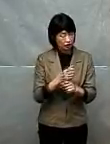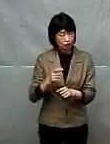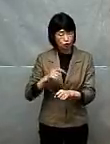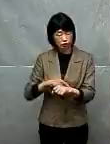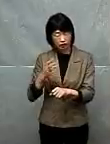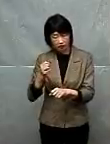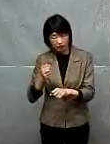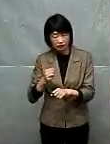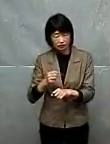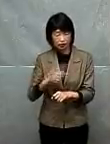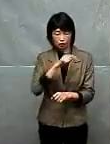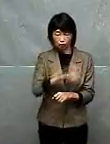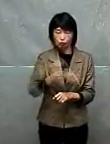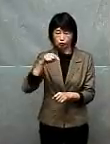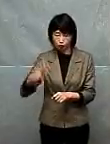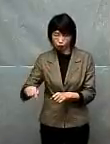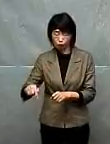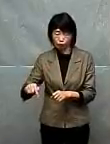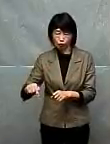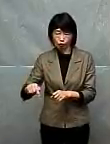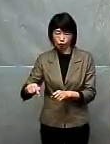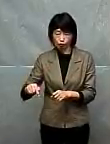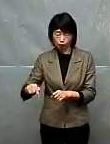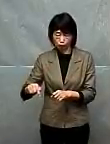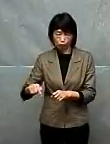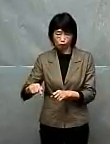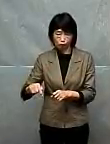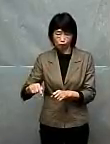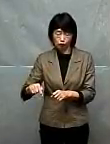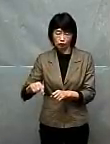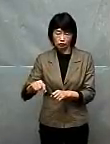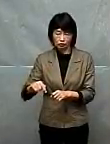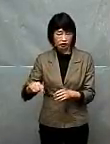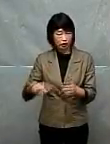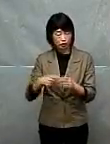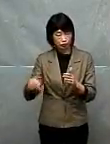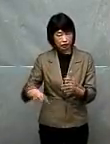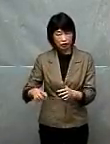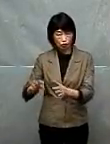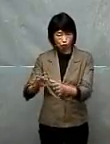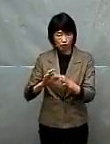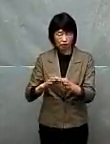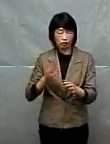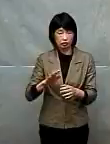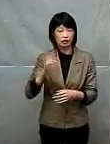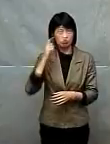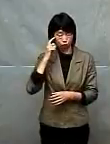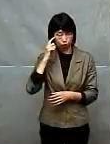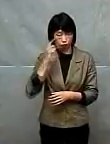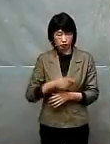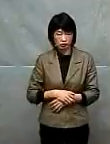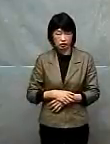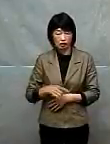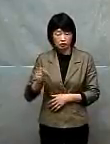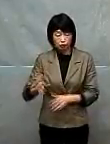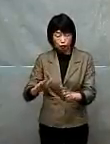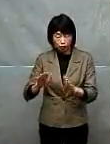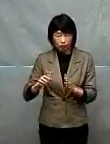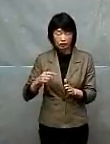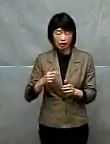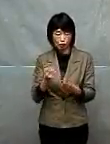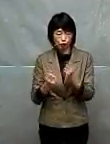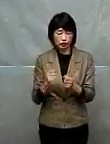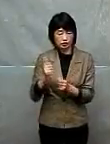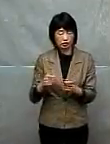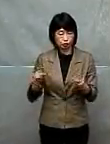なご連絡はあったんだと思います。運転手さんと私が行ったわけですから。ただそれを